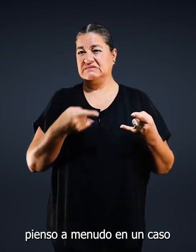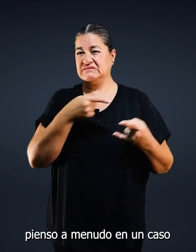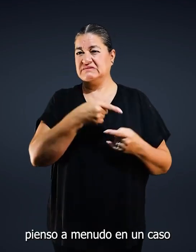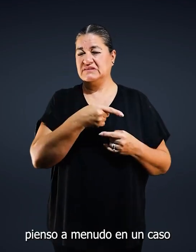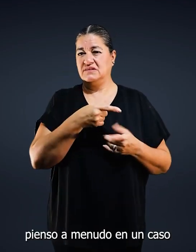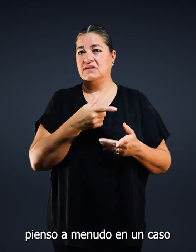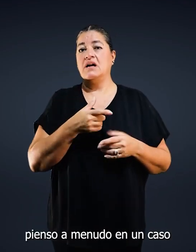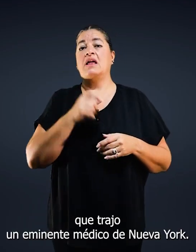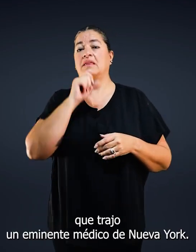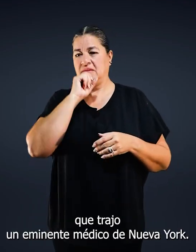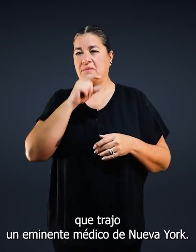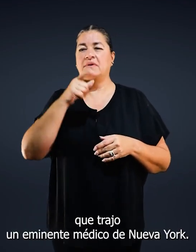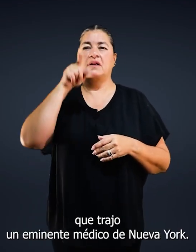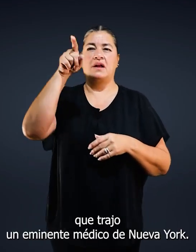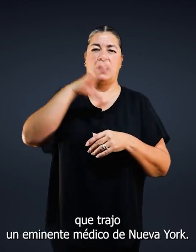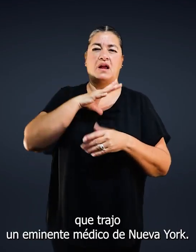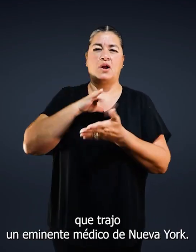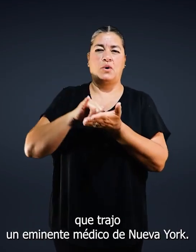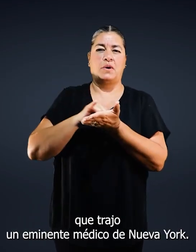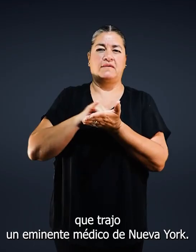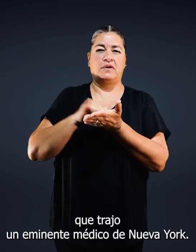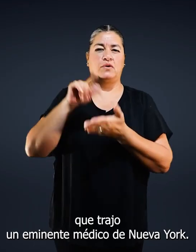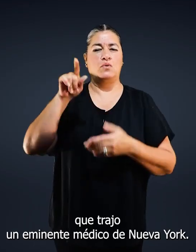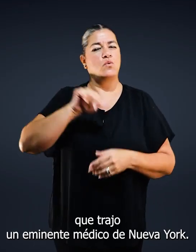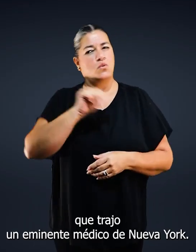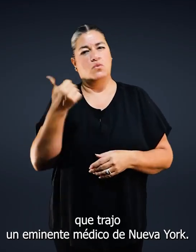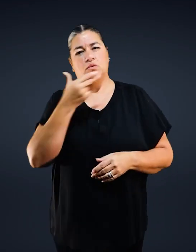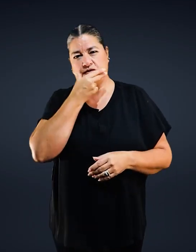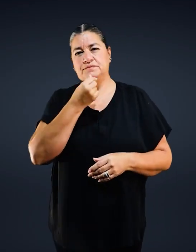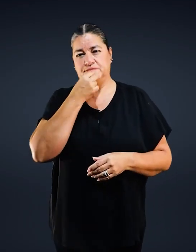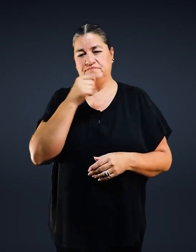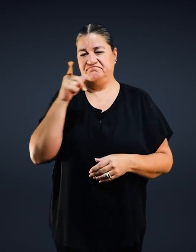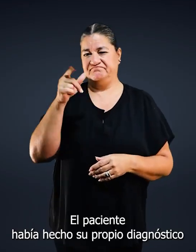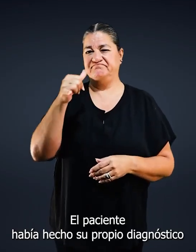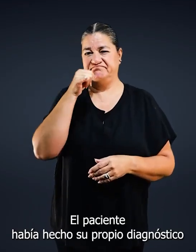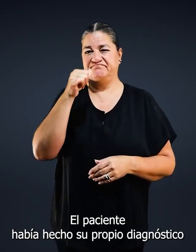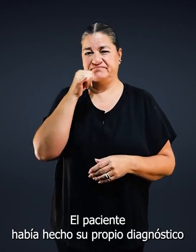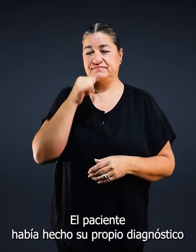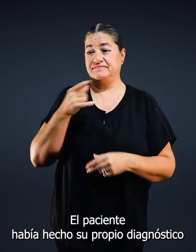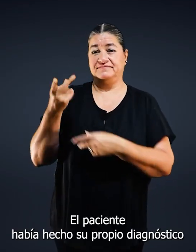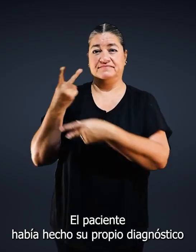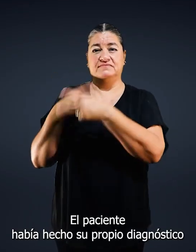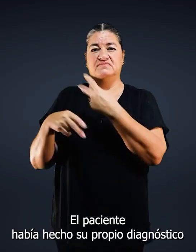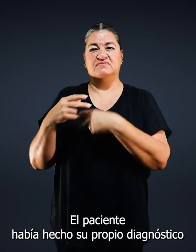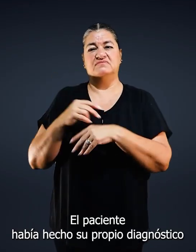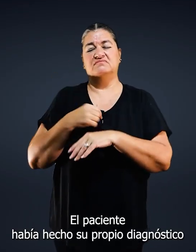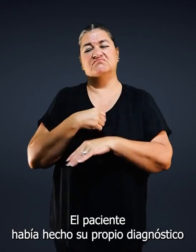pienso a menudo en un caso que trajo un eminente médico de Nueva York. El paciente había hecho su propio diagnóstico,